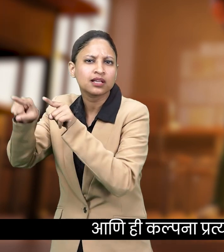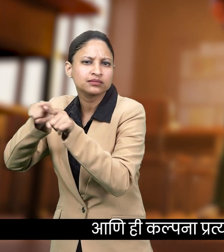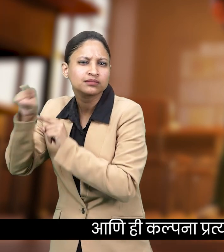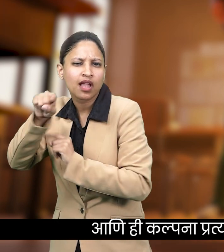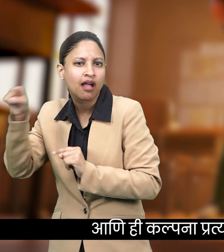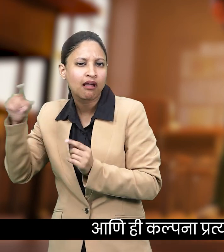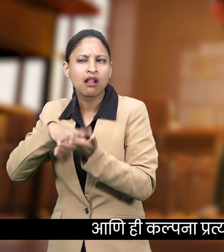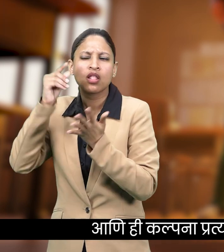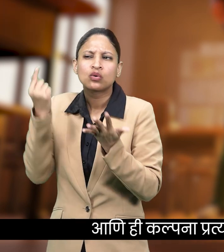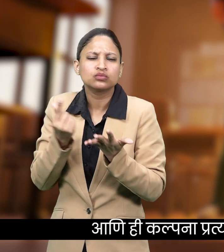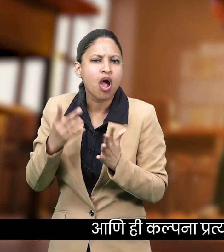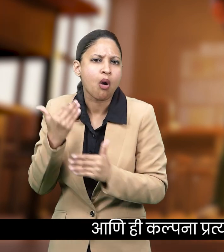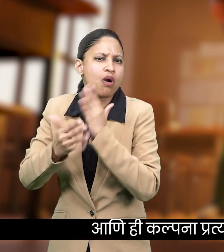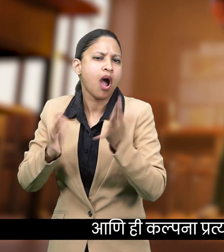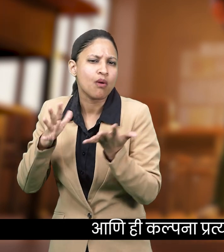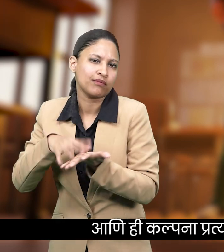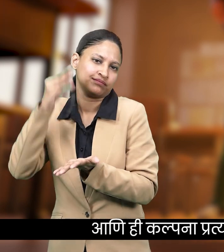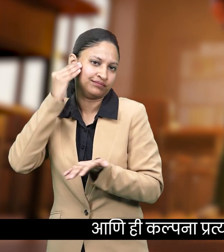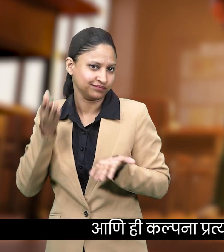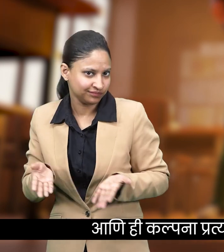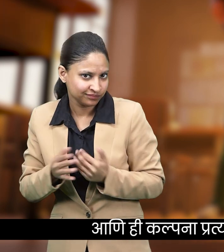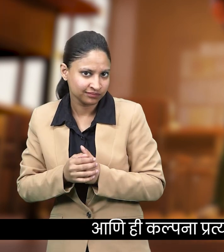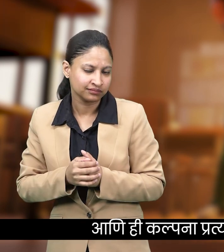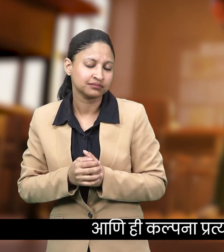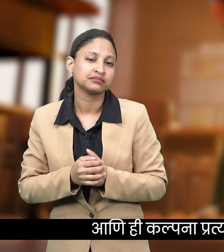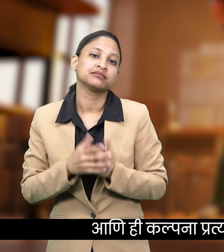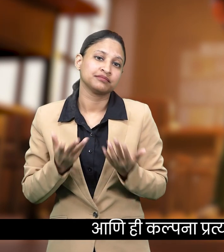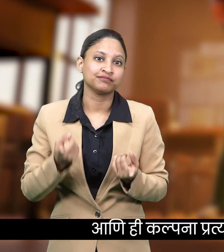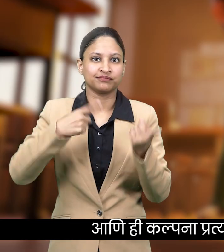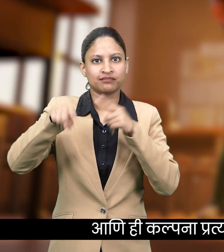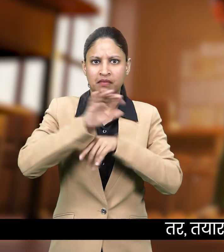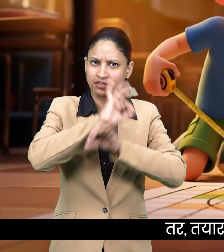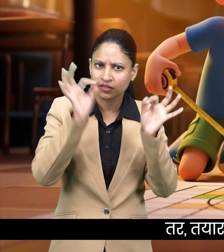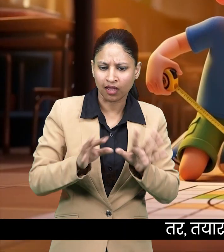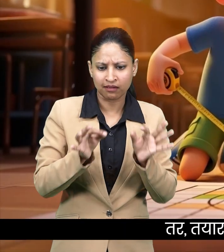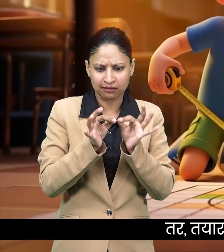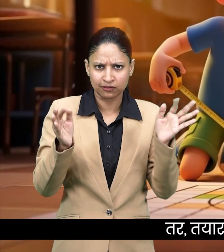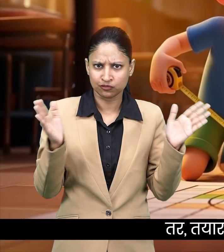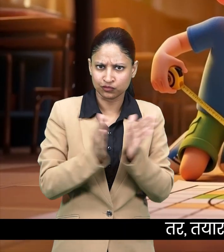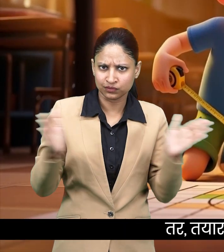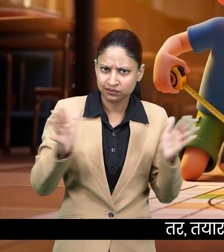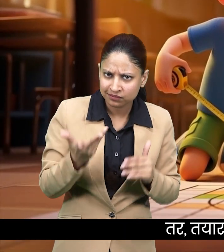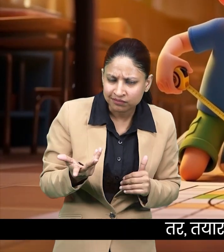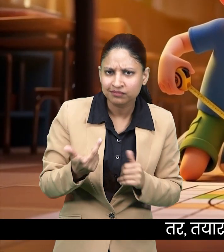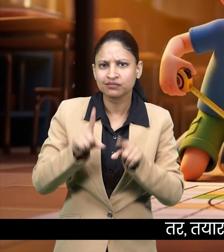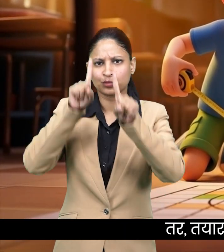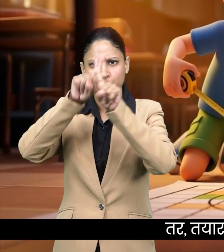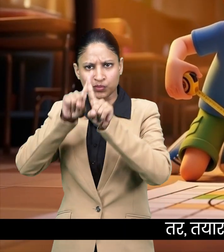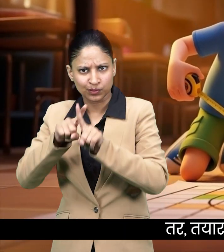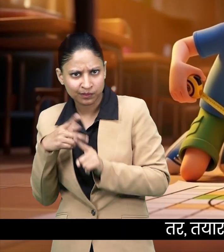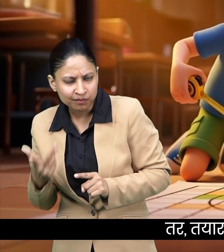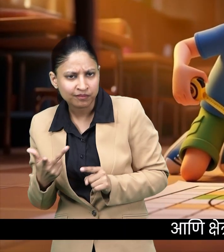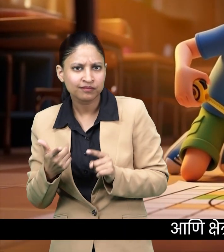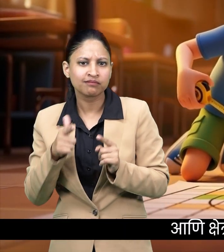आणि ही कल्पना प्रत्यक्ष जीवनातील उदाहरणांमध्ये कशी वापरायची. तर तयार व्हा मोजायला, गुणाकार